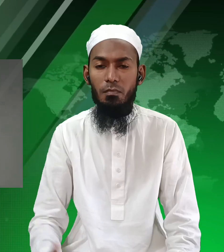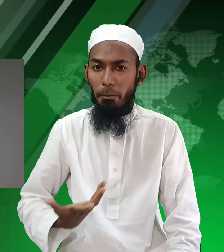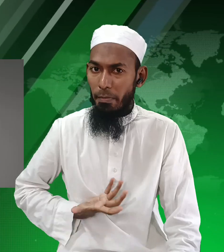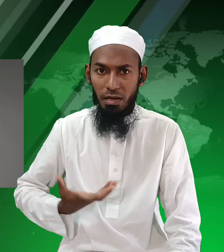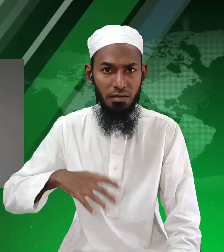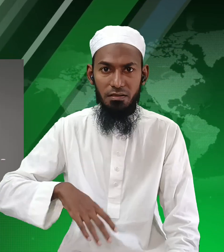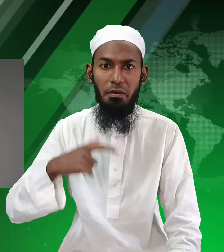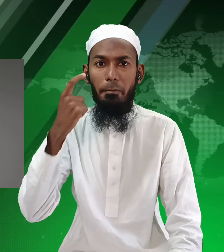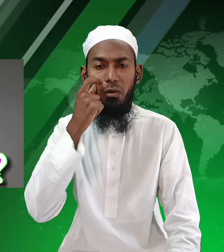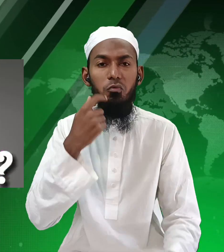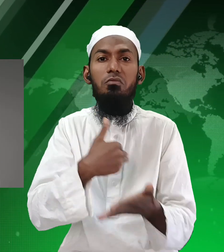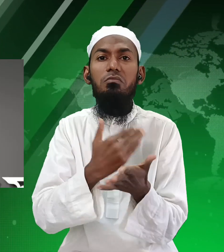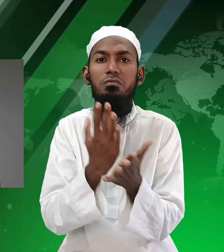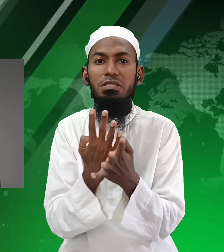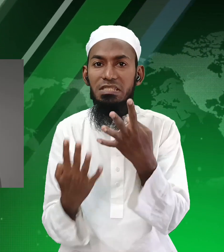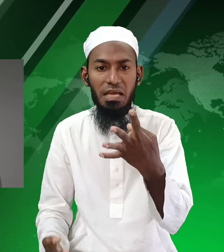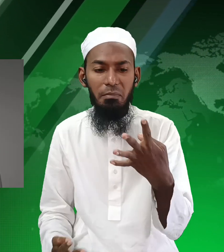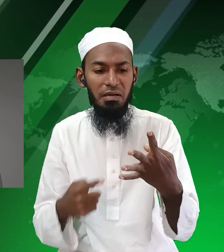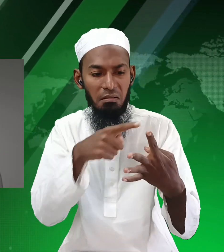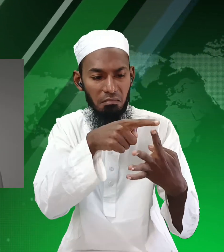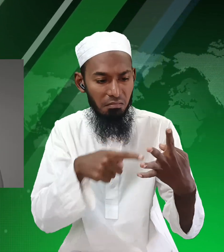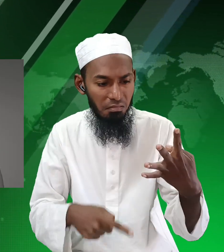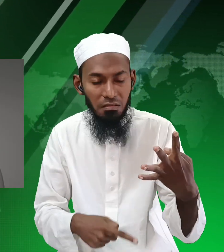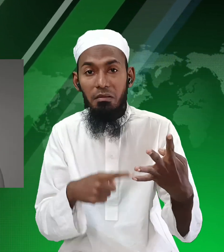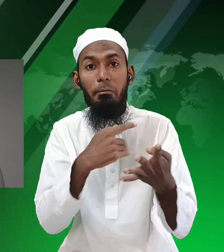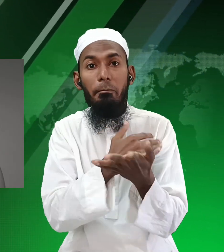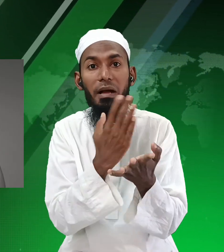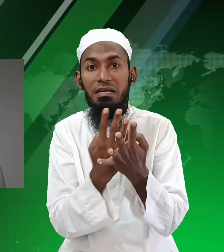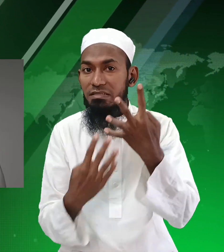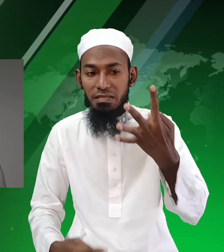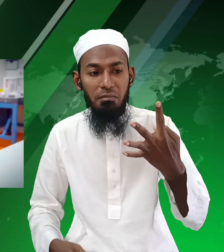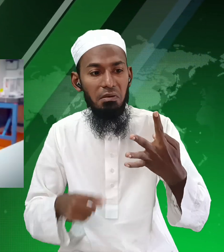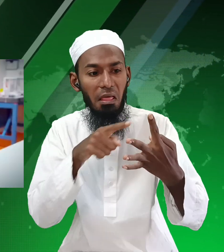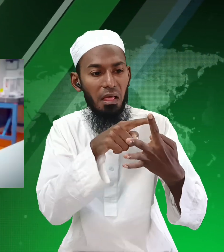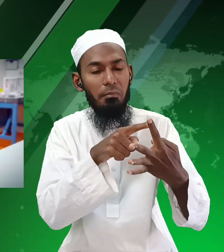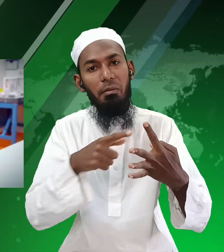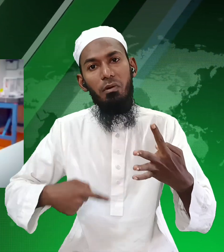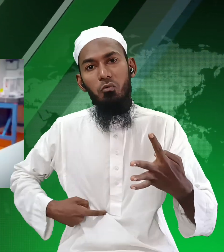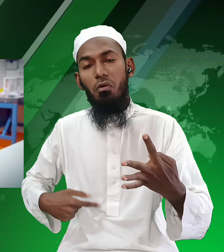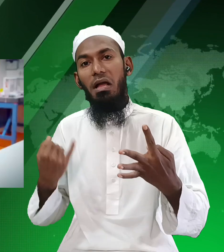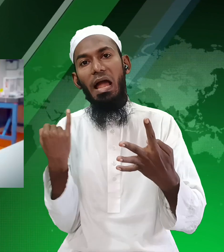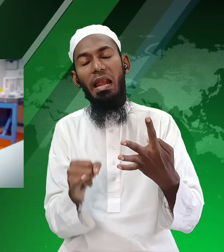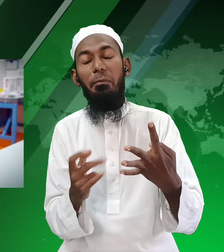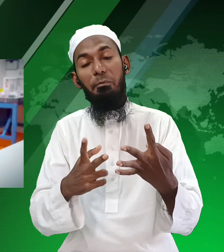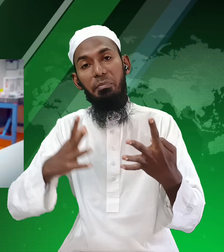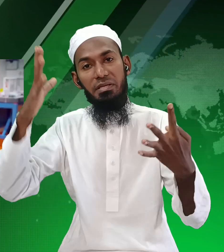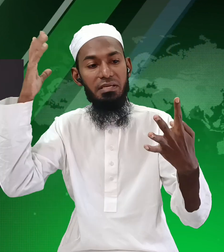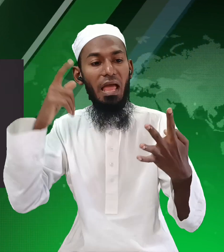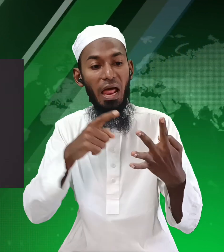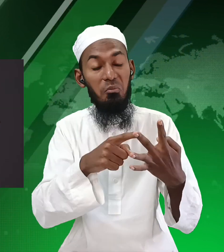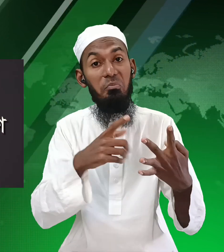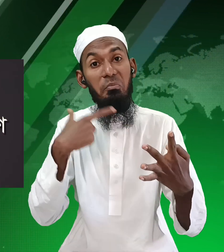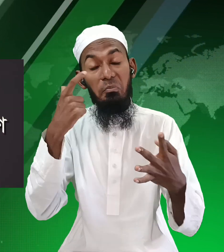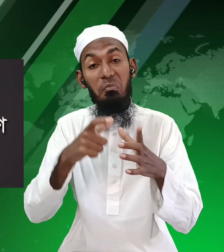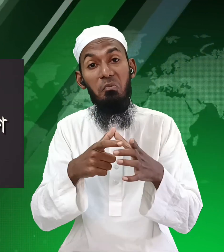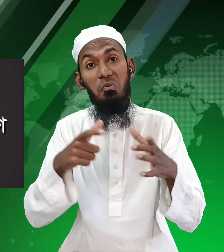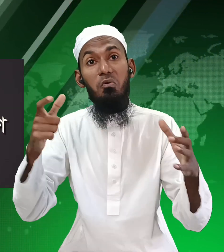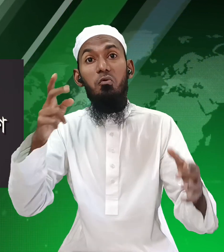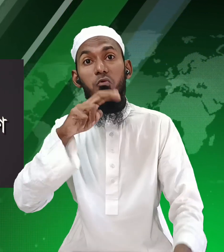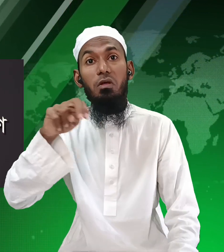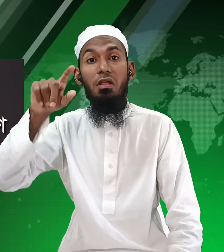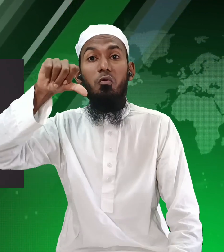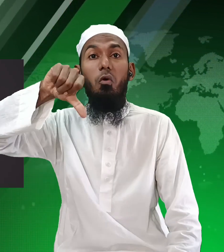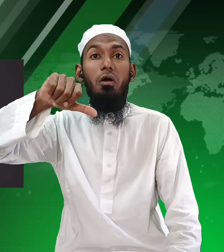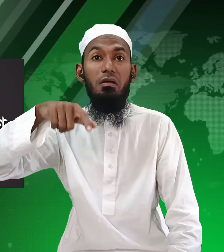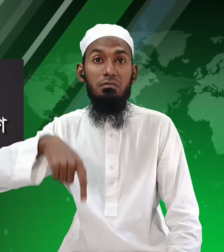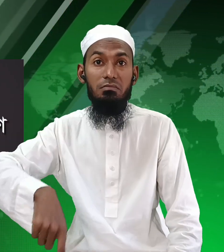বাংলাদেশের প্রায় 1/4 মানুষ কিডনি রোগে আক্রান্ত। এটা হচ্ছে 2019 সাল পর্যন্ত ডেটা। এখন হয়তো এই রোগীর সংখ্যা আরো বেশি। তো আমি আজকে 6টা